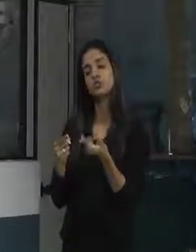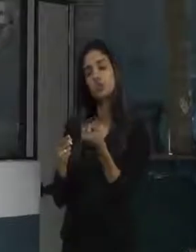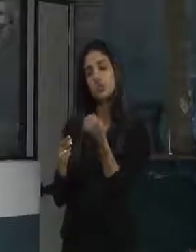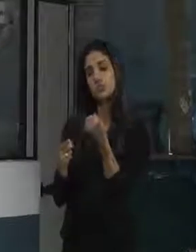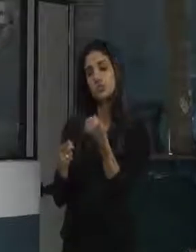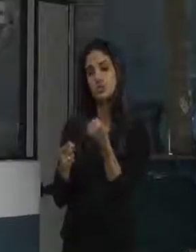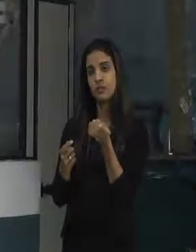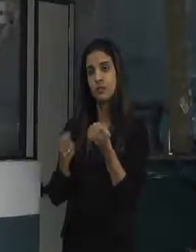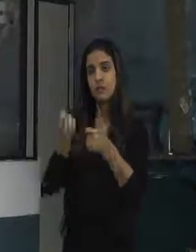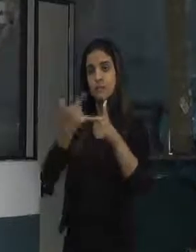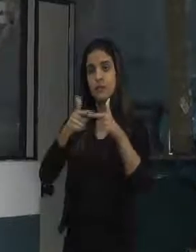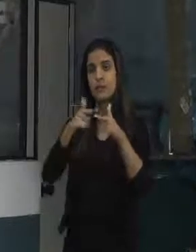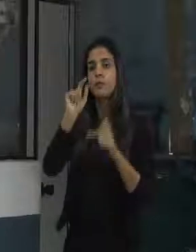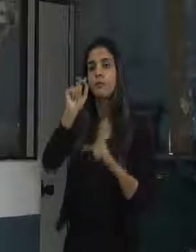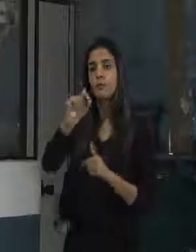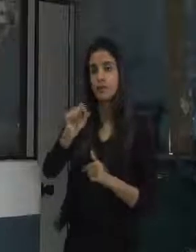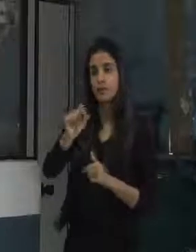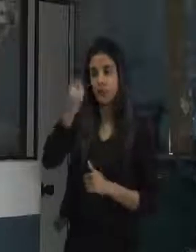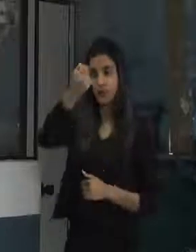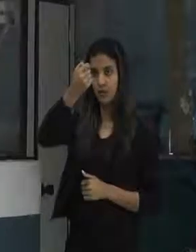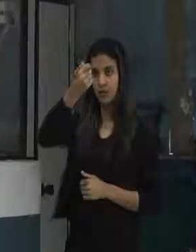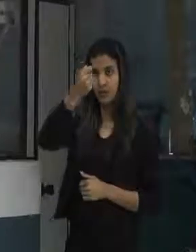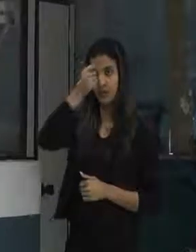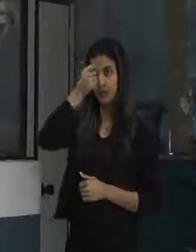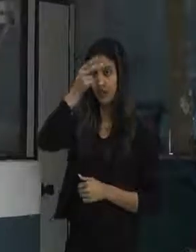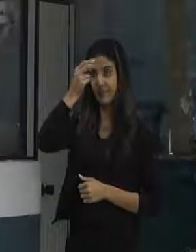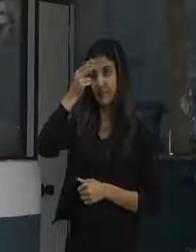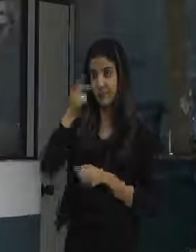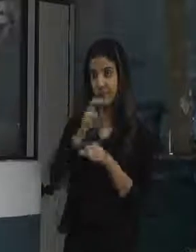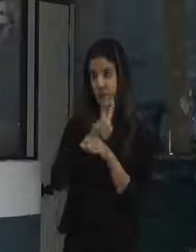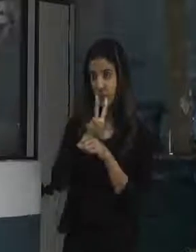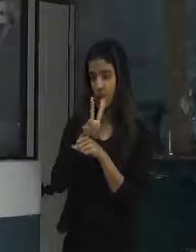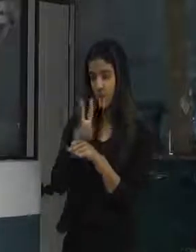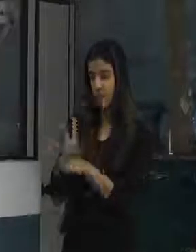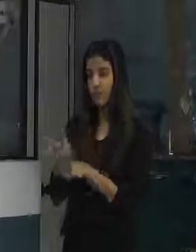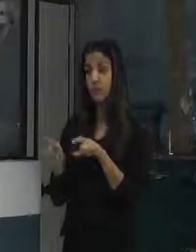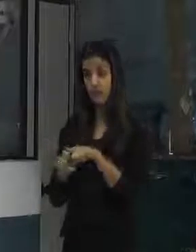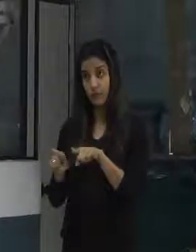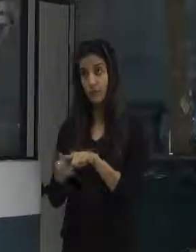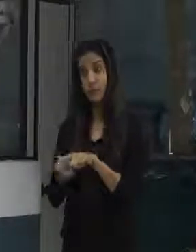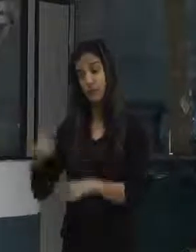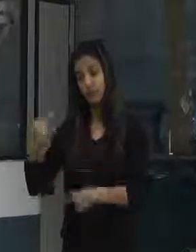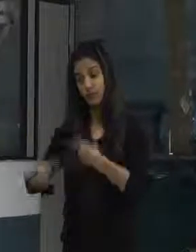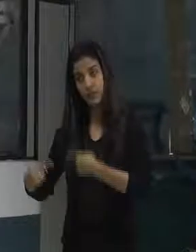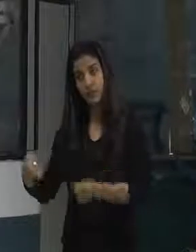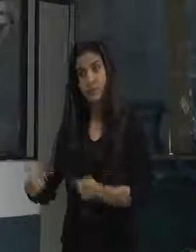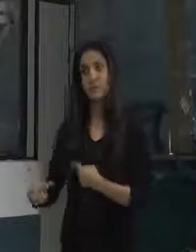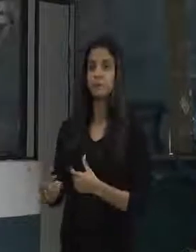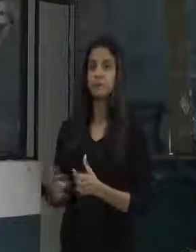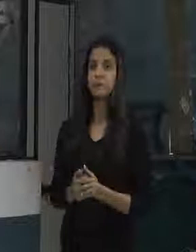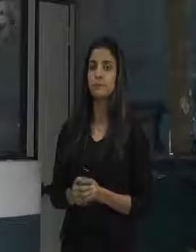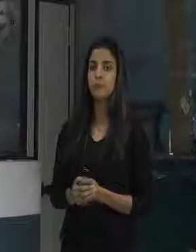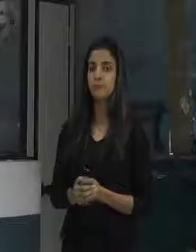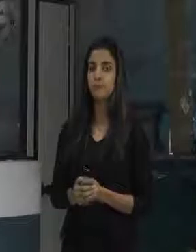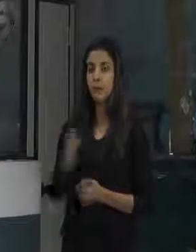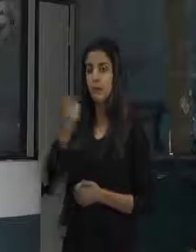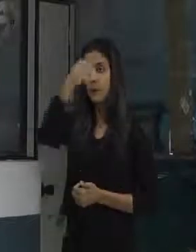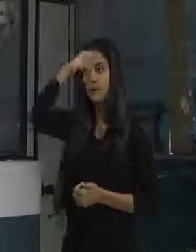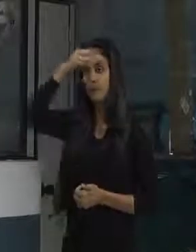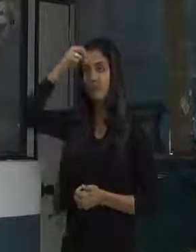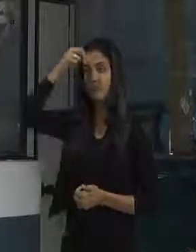está com problema de gestão e um problema também de engenharia política, porque inclusive o prefeito tem